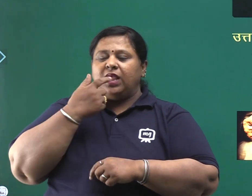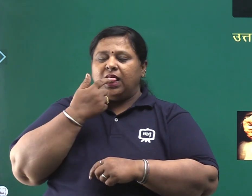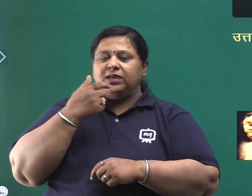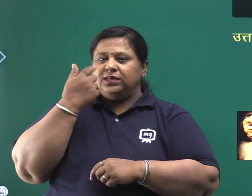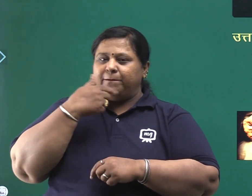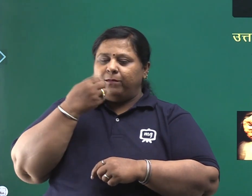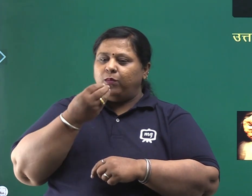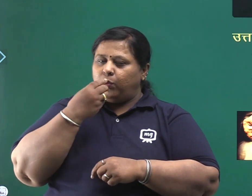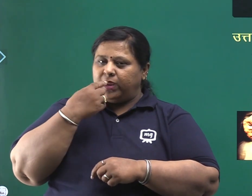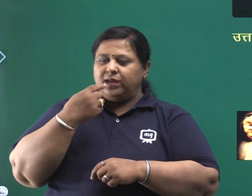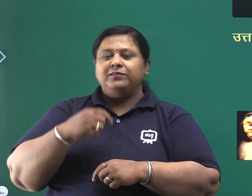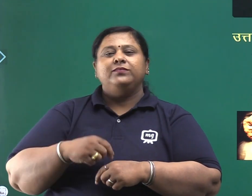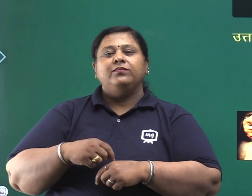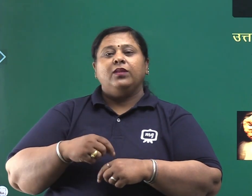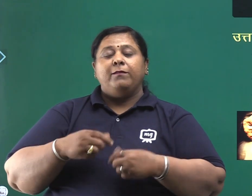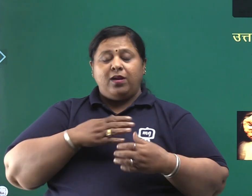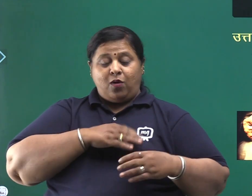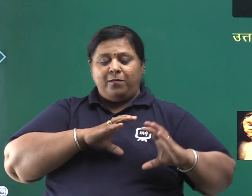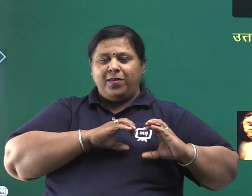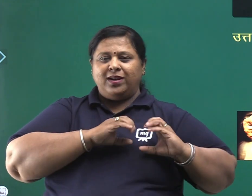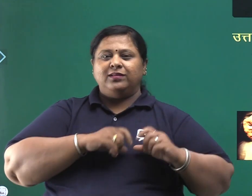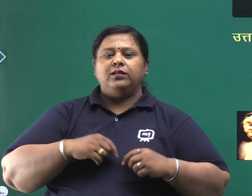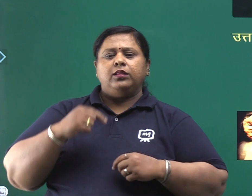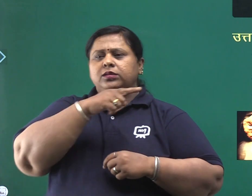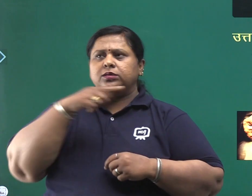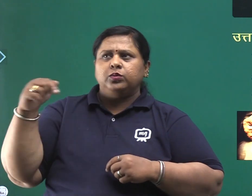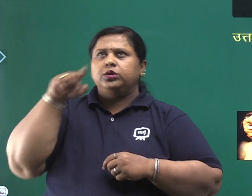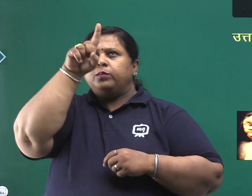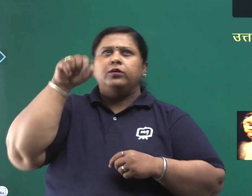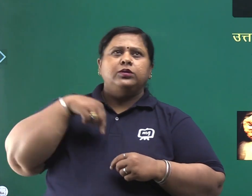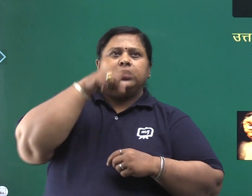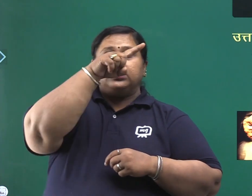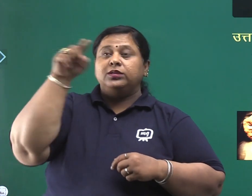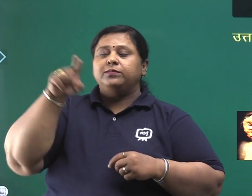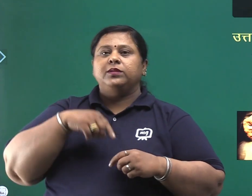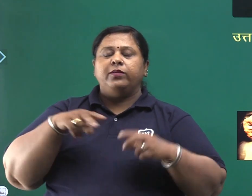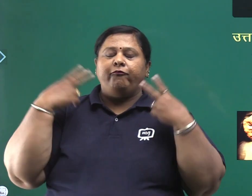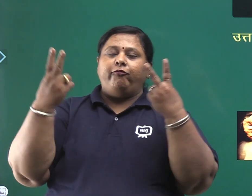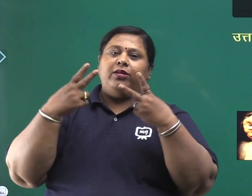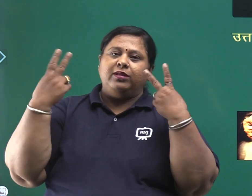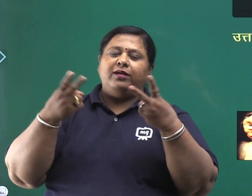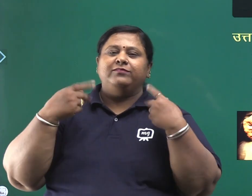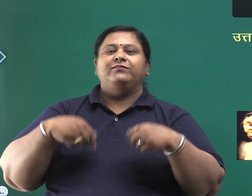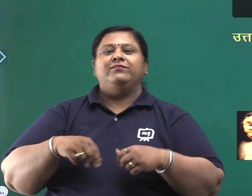जीभ मुंह में और मन 10 दिशाओं में फिरता है।